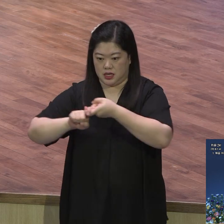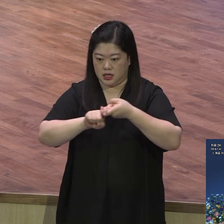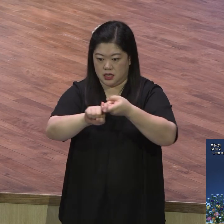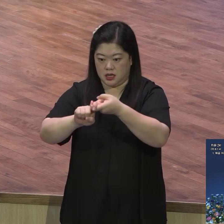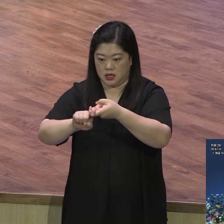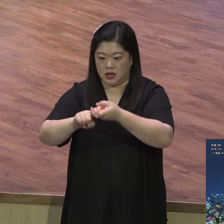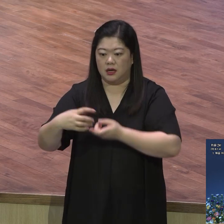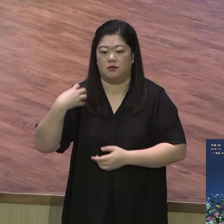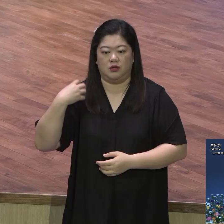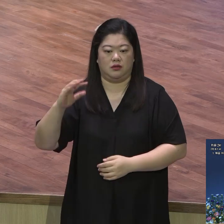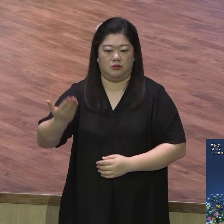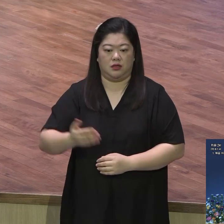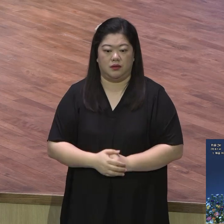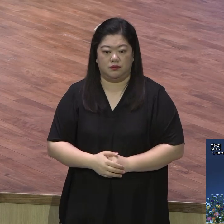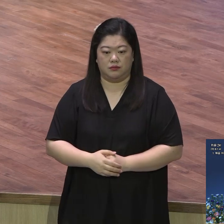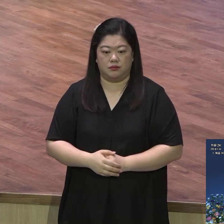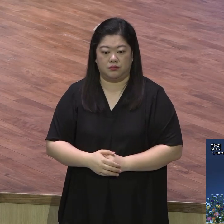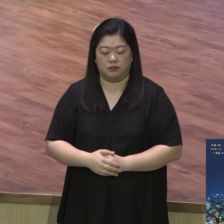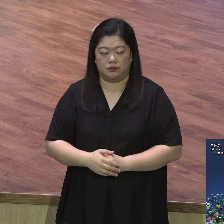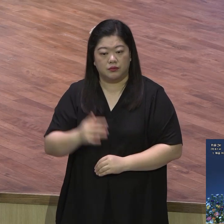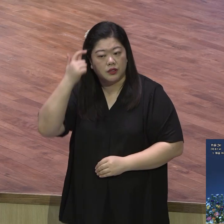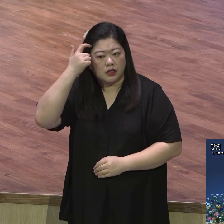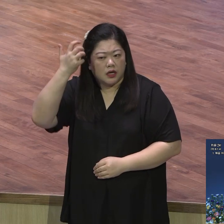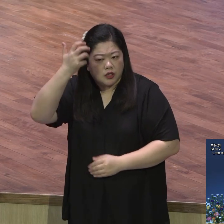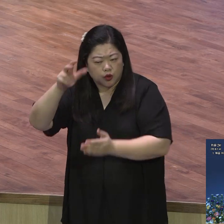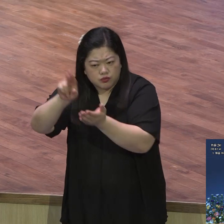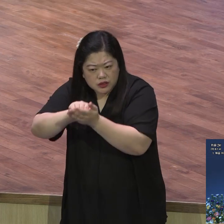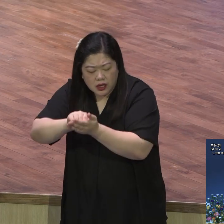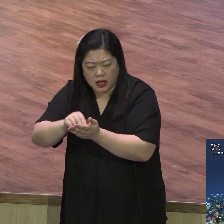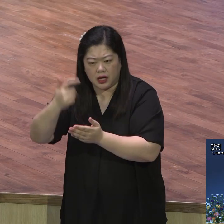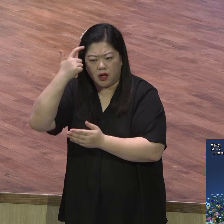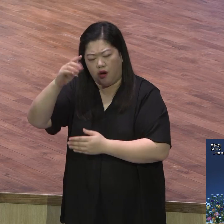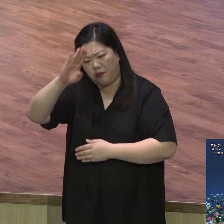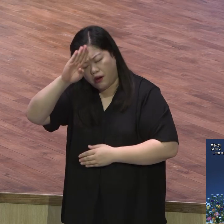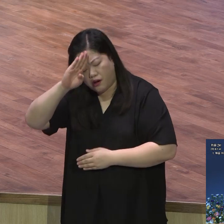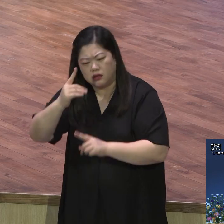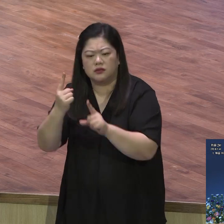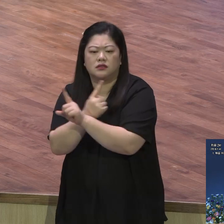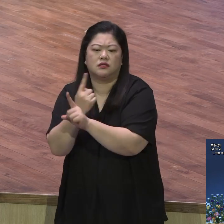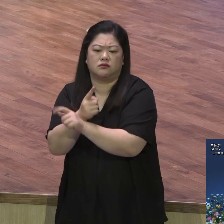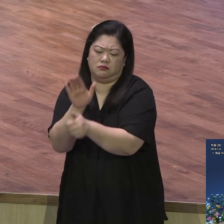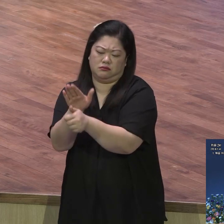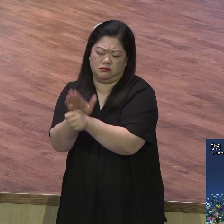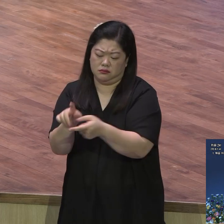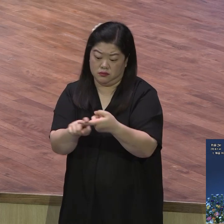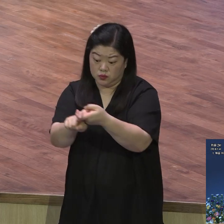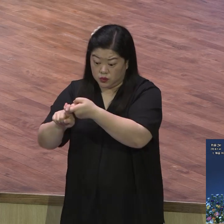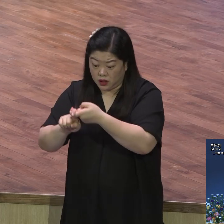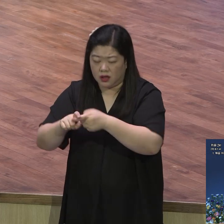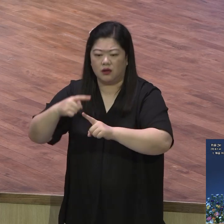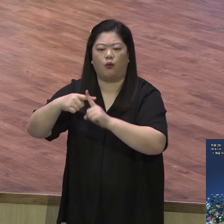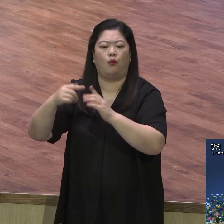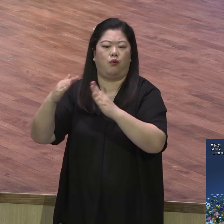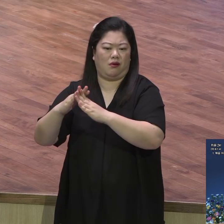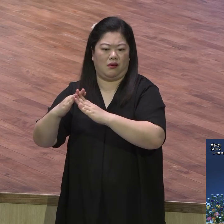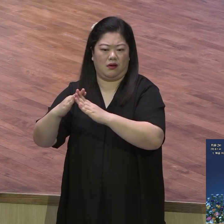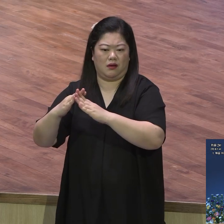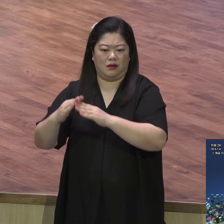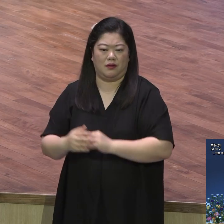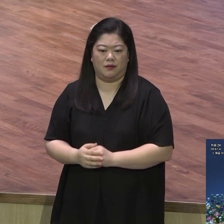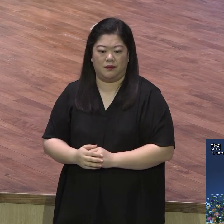영육을 치유하는 공동체 영혼 공동체는 여러분을 통해서 영혼이